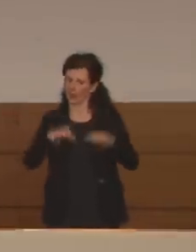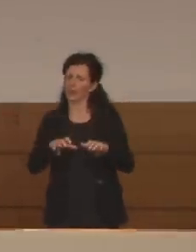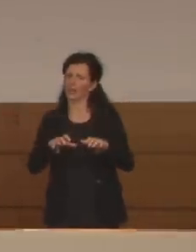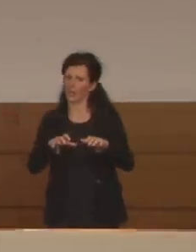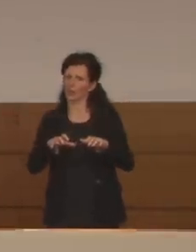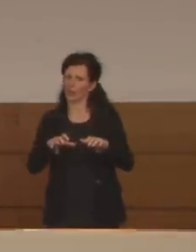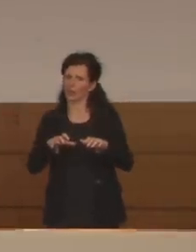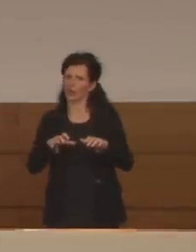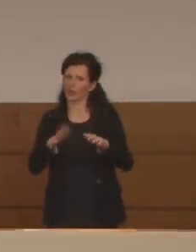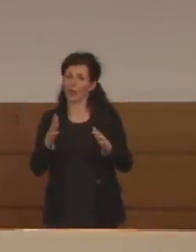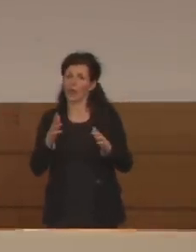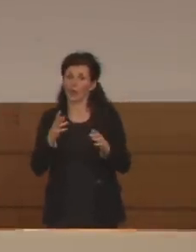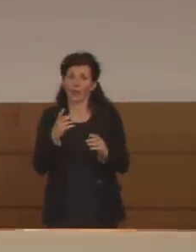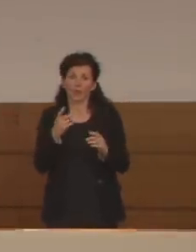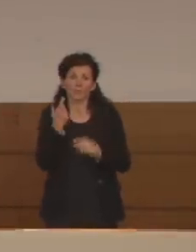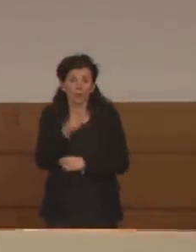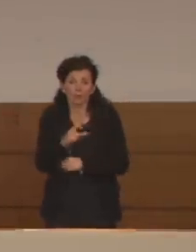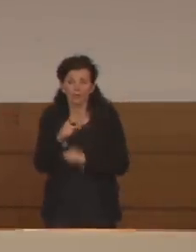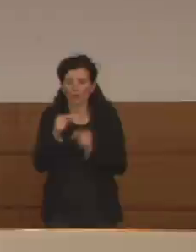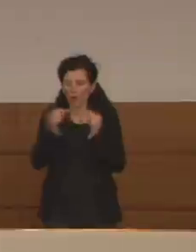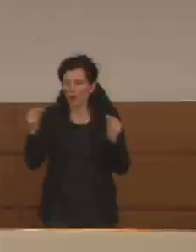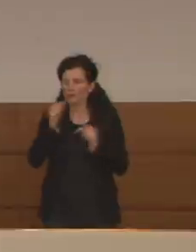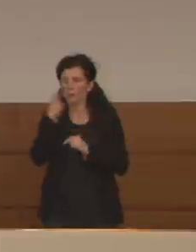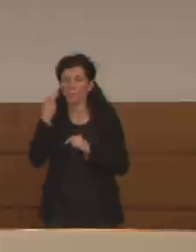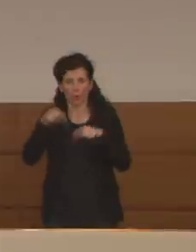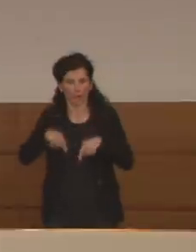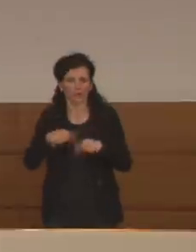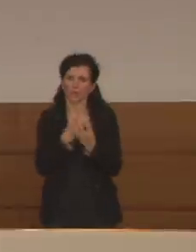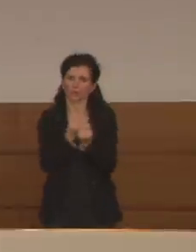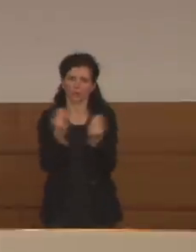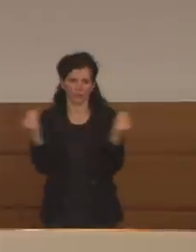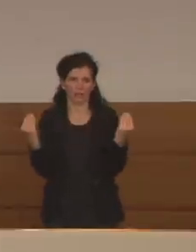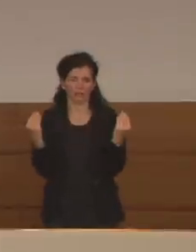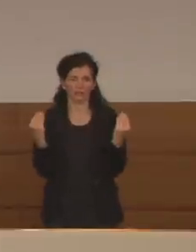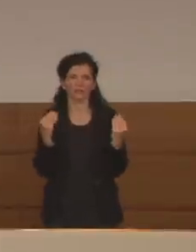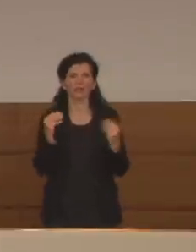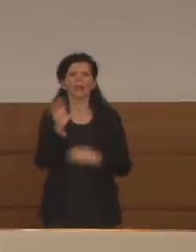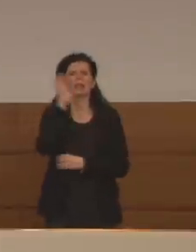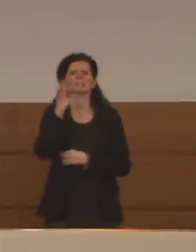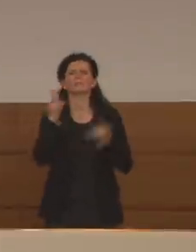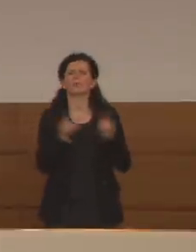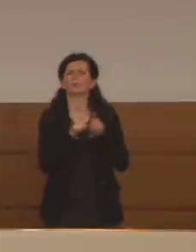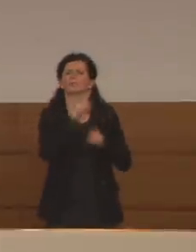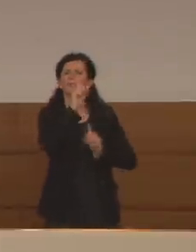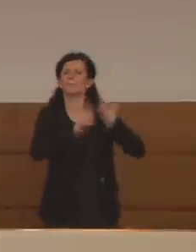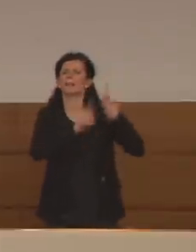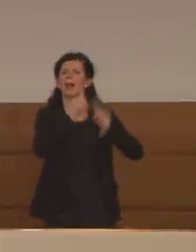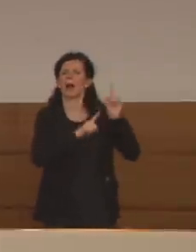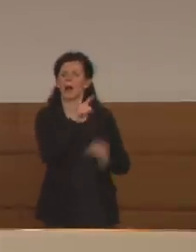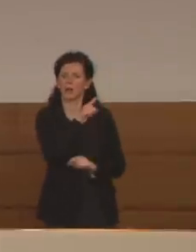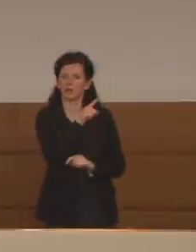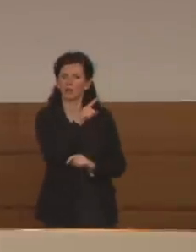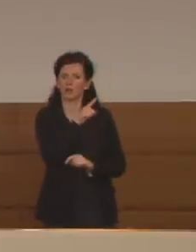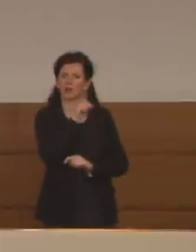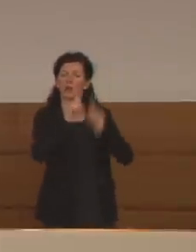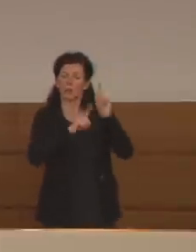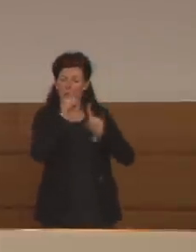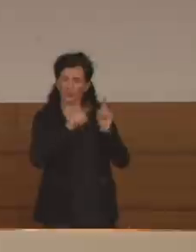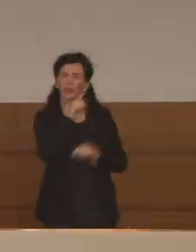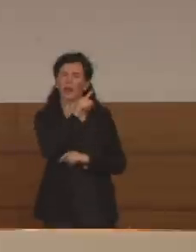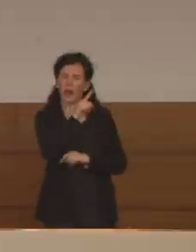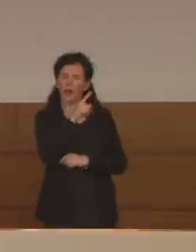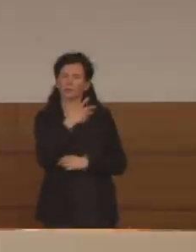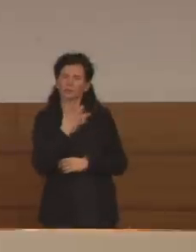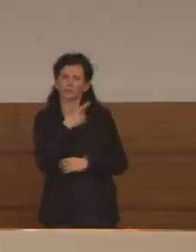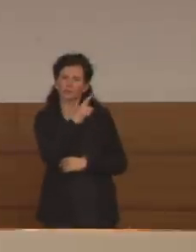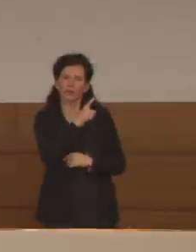effettivamente facendo più tamponi uno dei problemi è a milano per esempio milano si riportavano dei carini